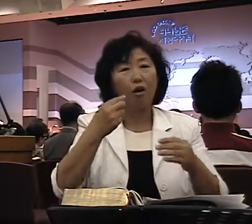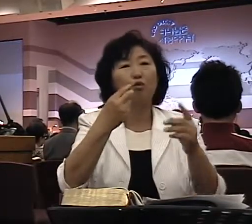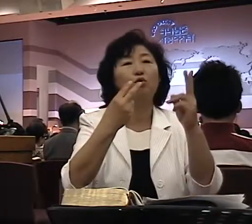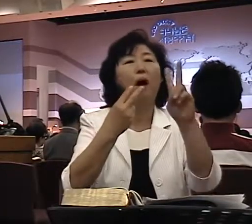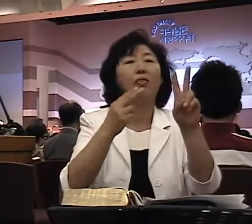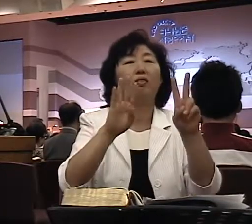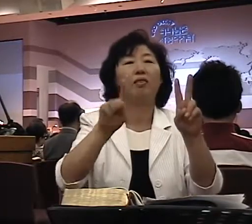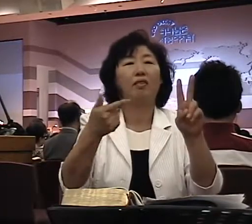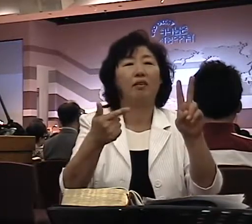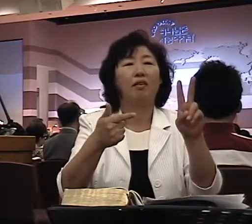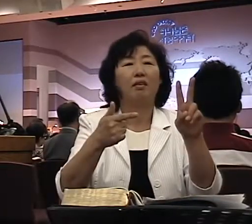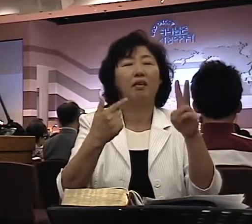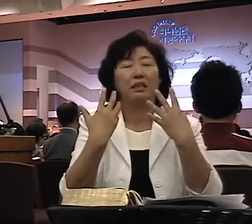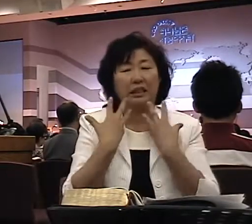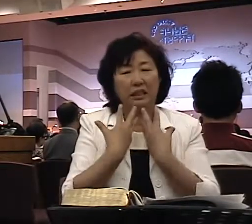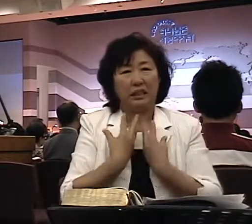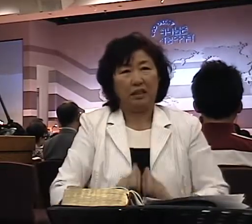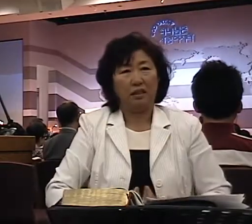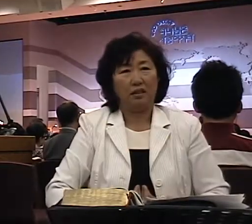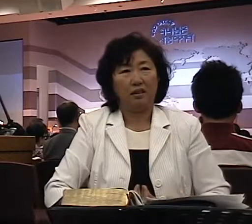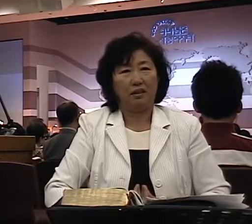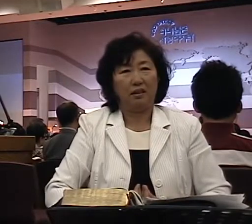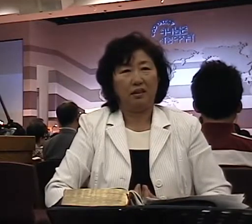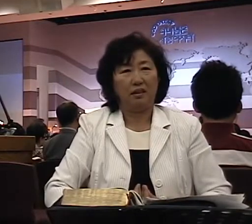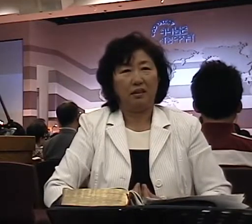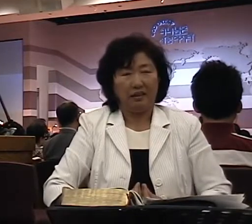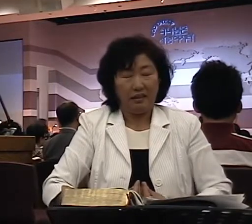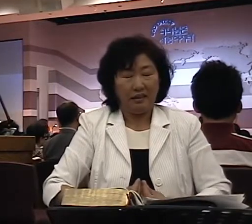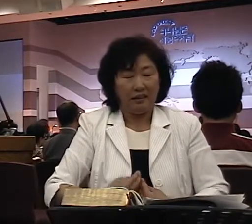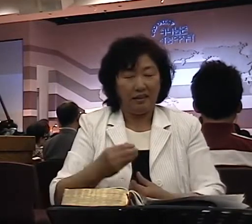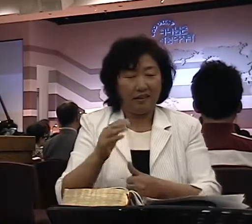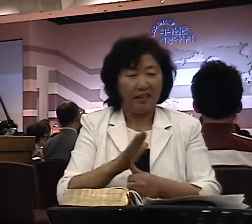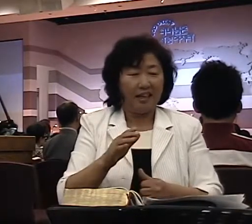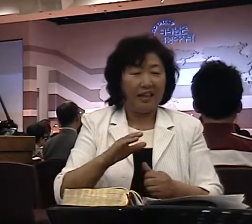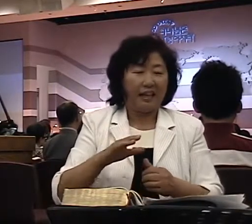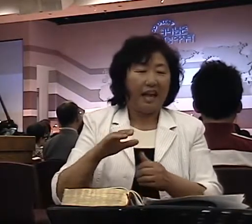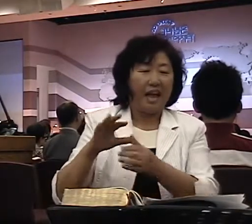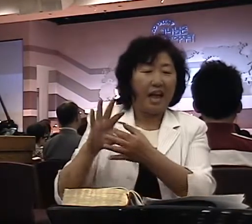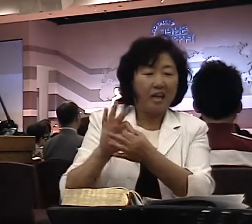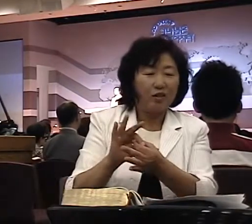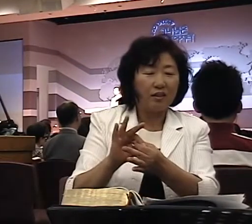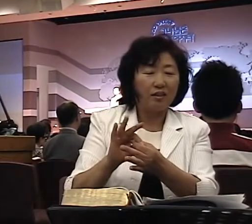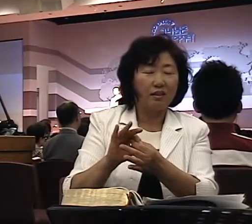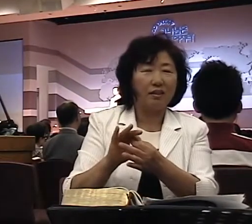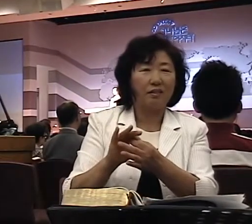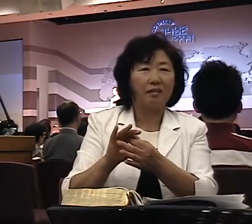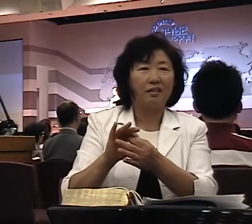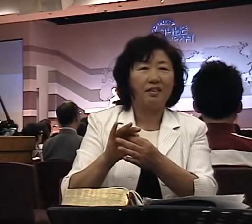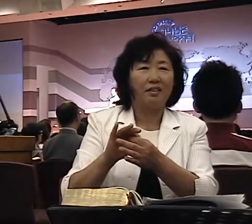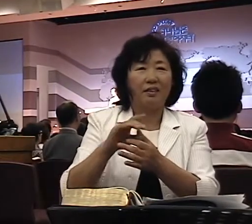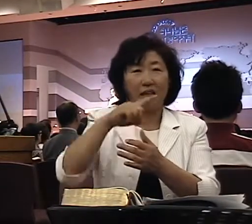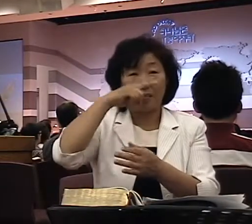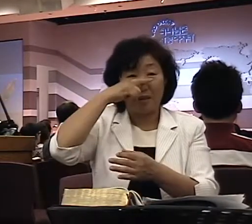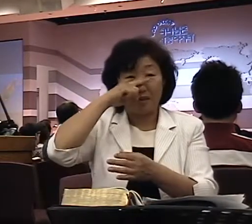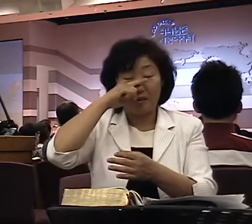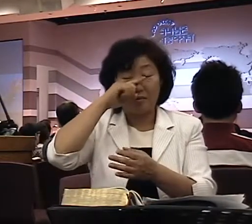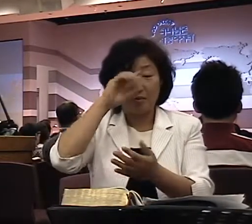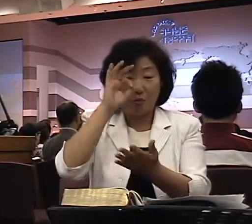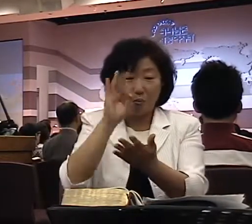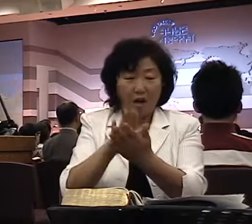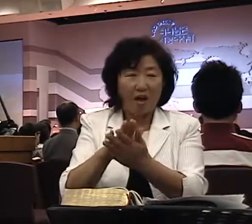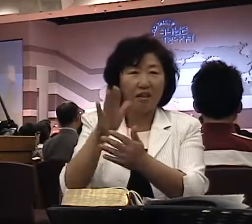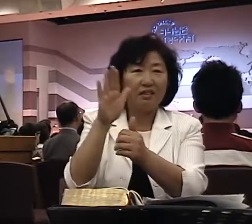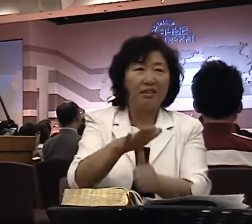하더라. 실족하면서 계속 무너지는 삼손을 보게 됩니다. 아까도